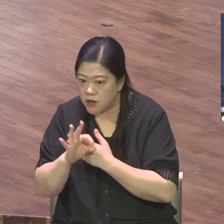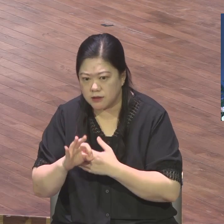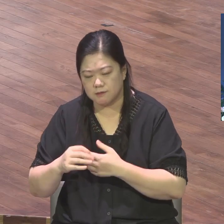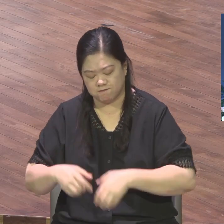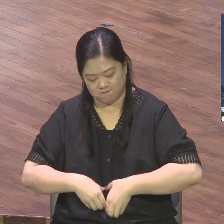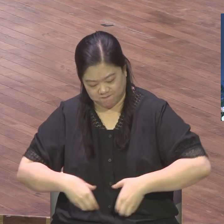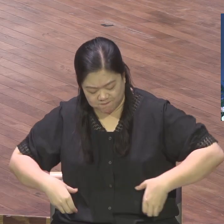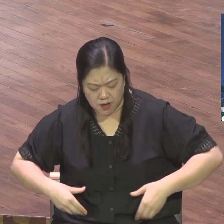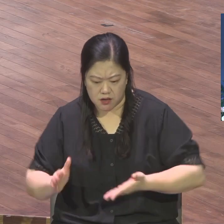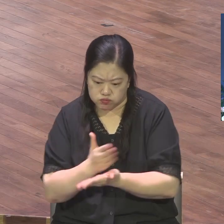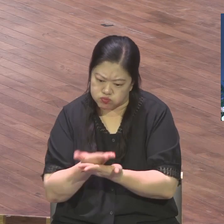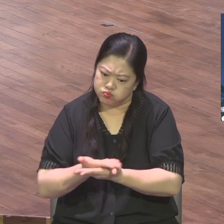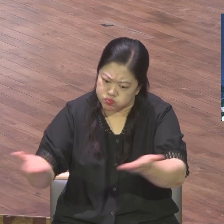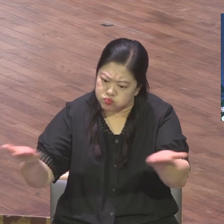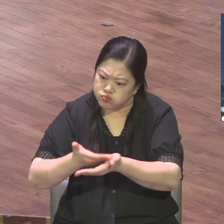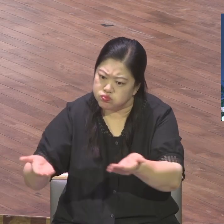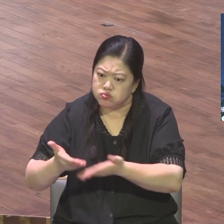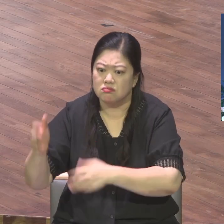갈등합니다.